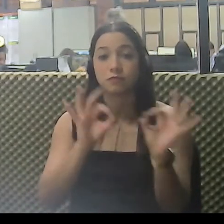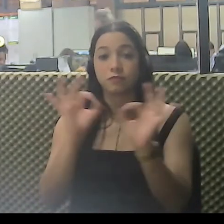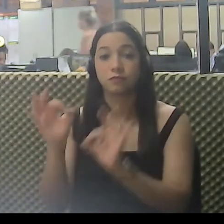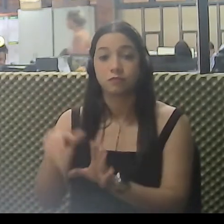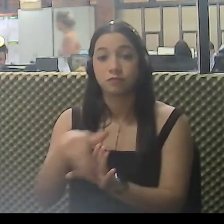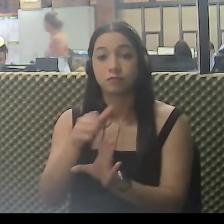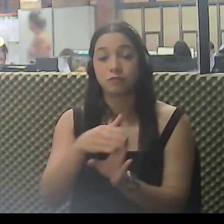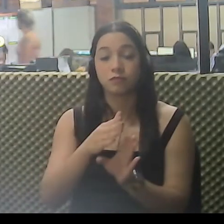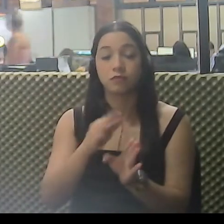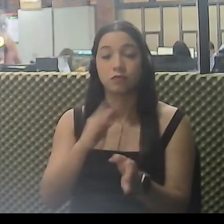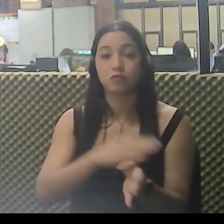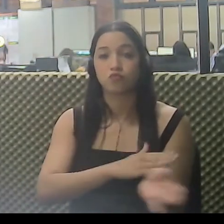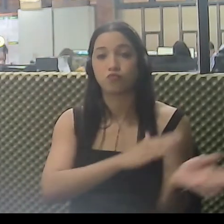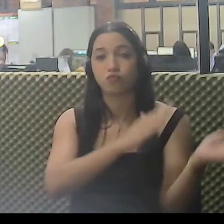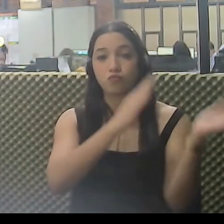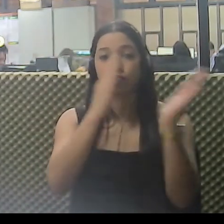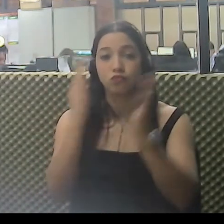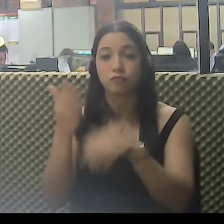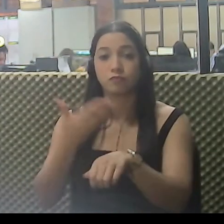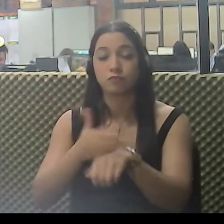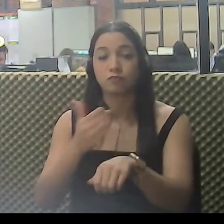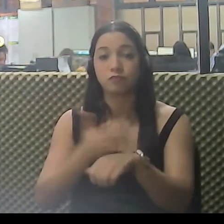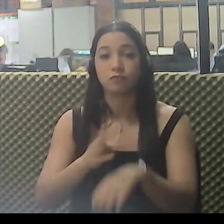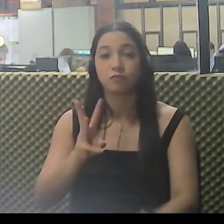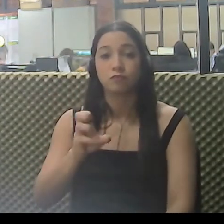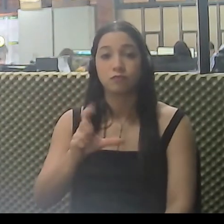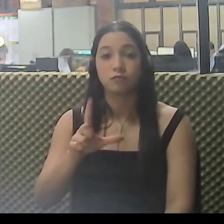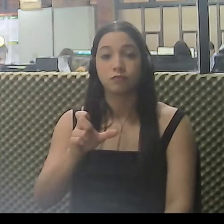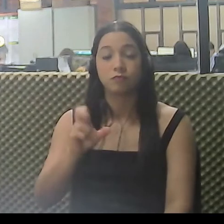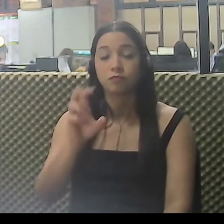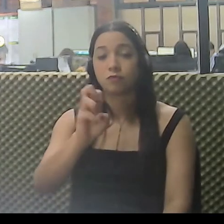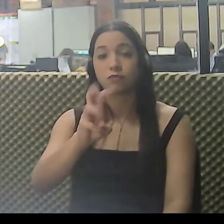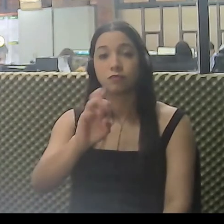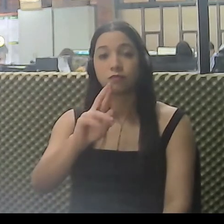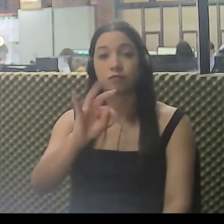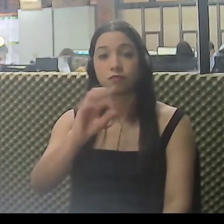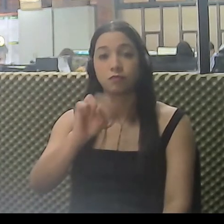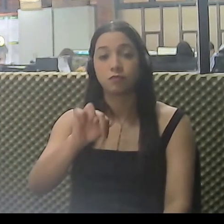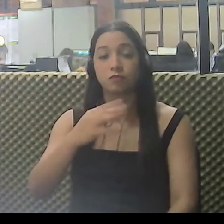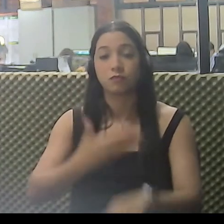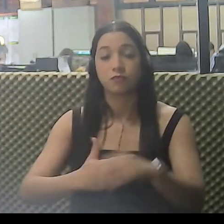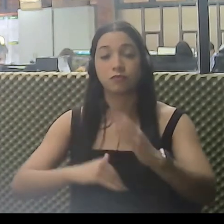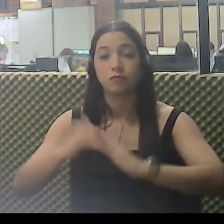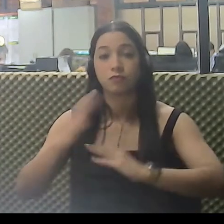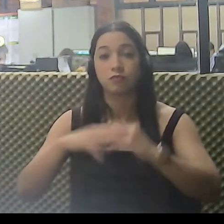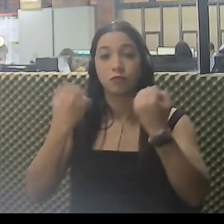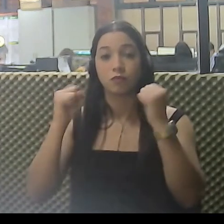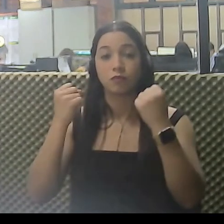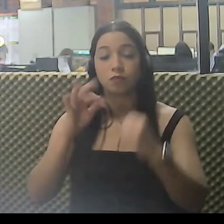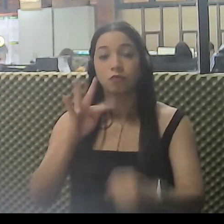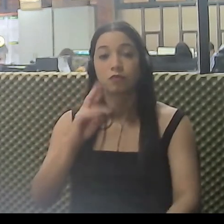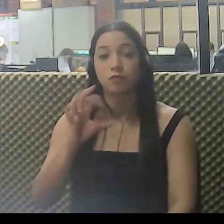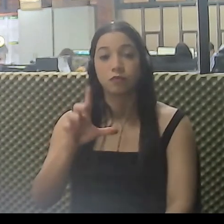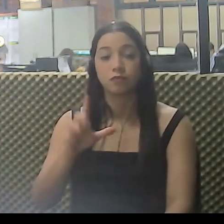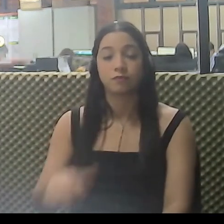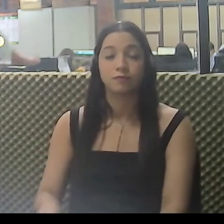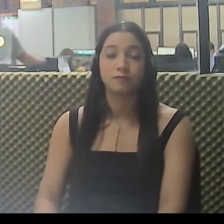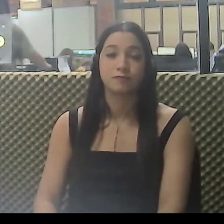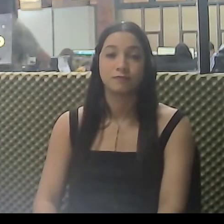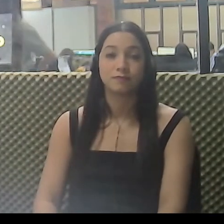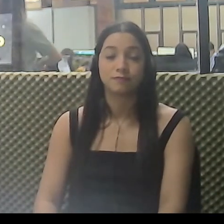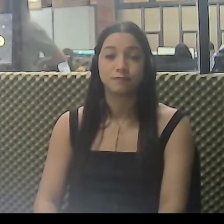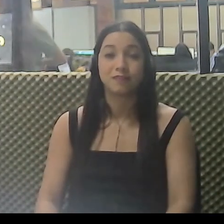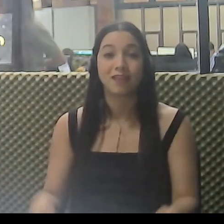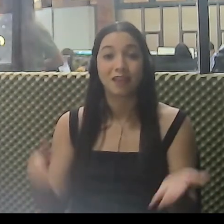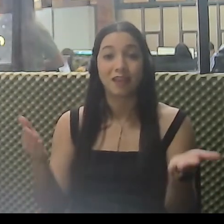ao longo de toda a competição pelo treinador Everton Santos, profissional de educação física da FUTEL.